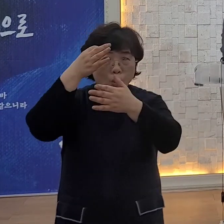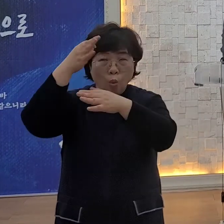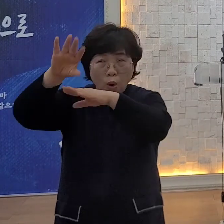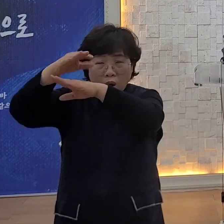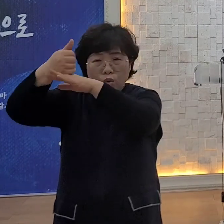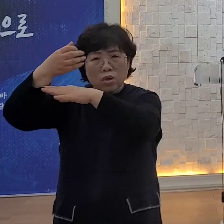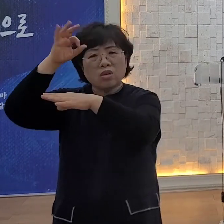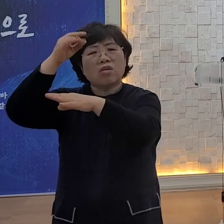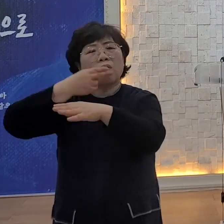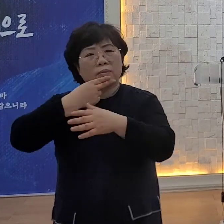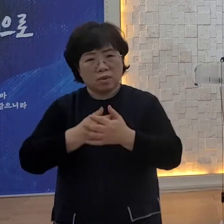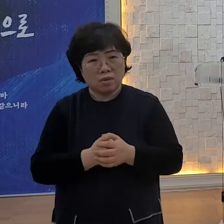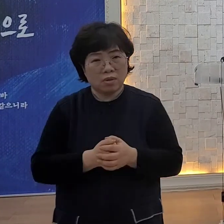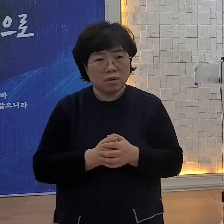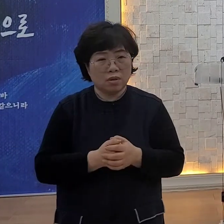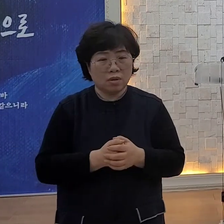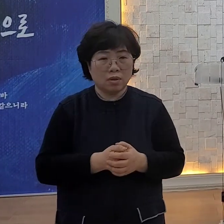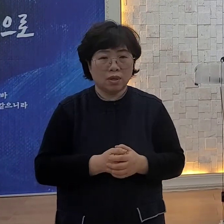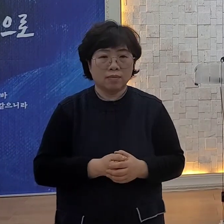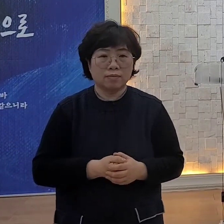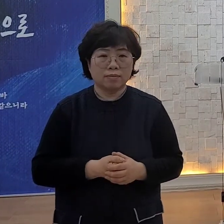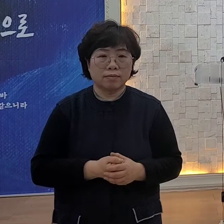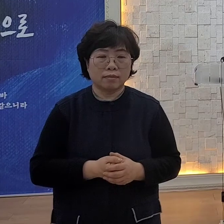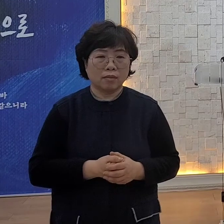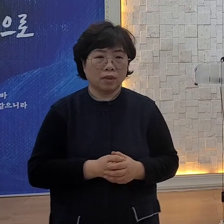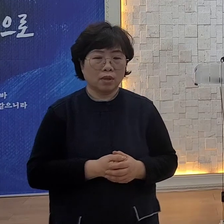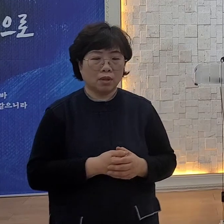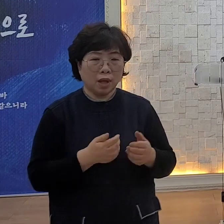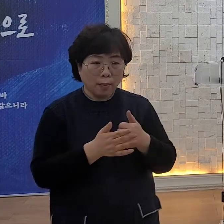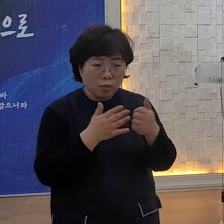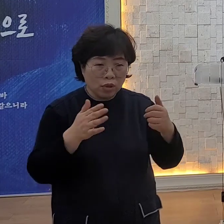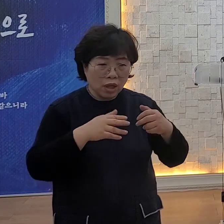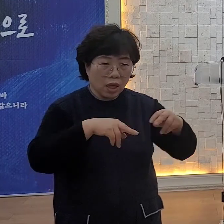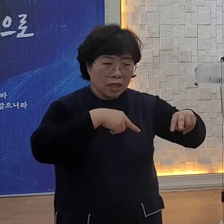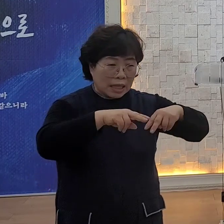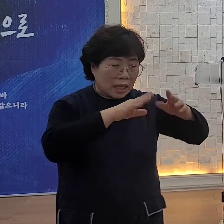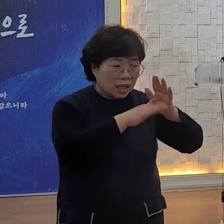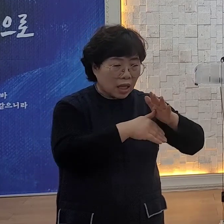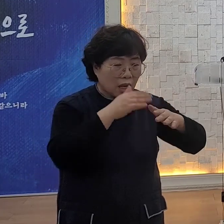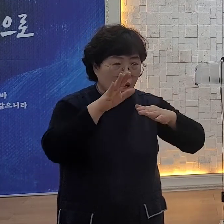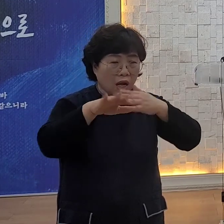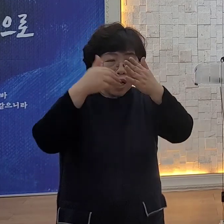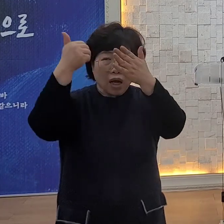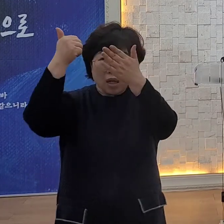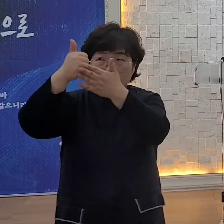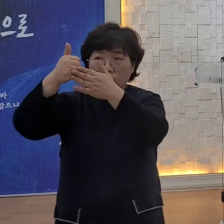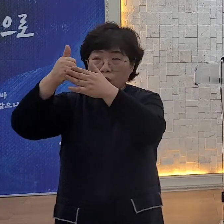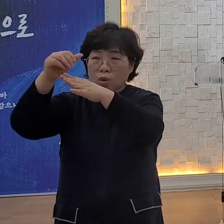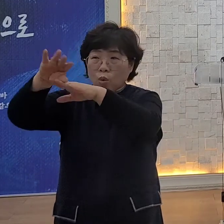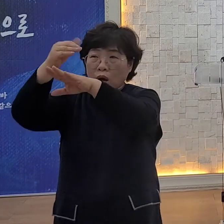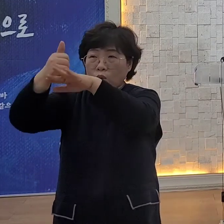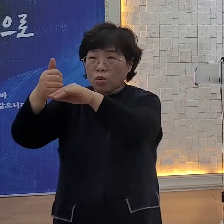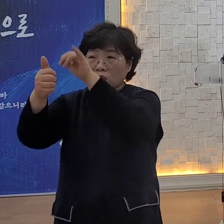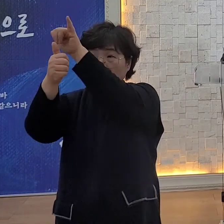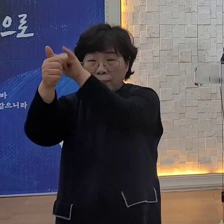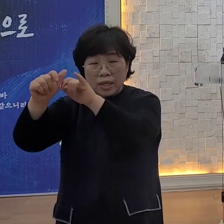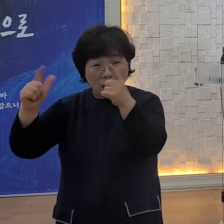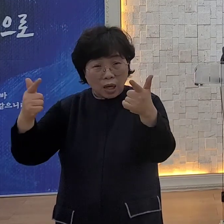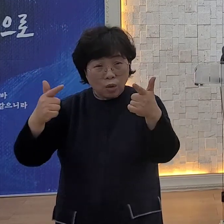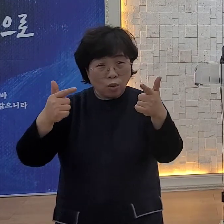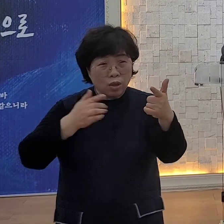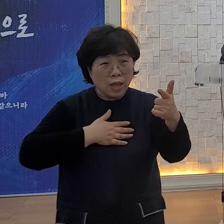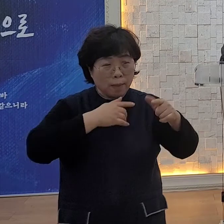그런데 그때 왕이 없었어요. 그러니까 타락한 거예요. 하나님을 왕으로 모시지 않고, 그러니까 이게 자기